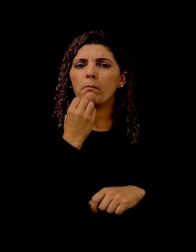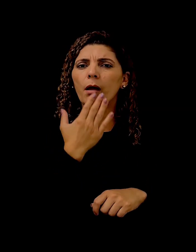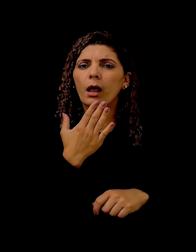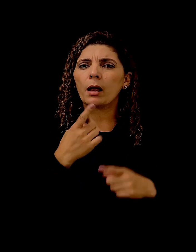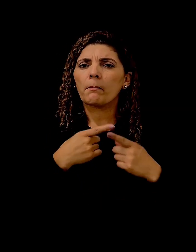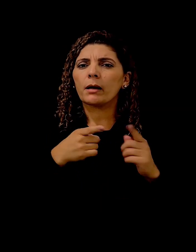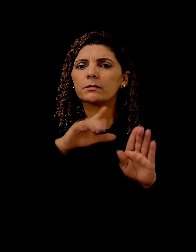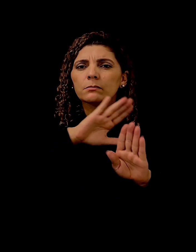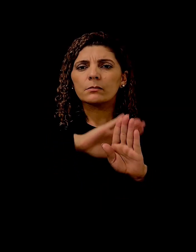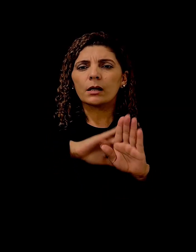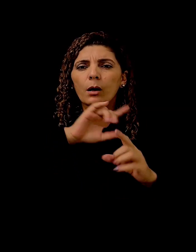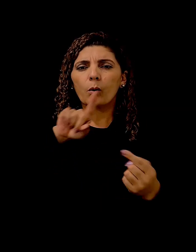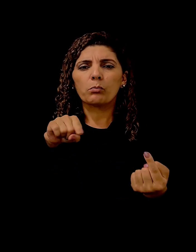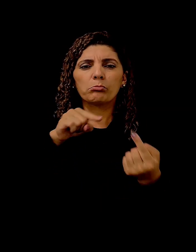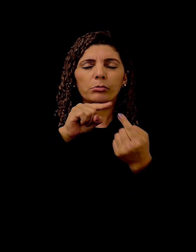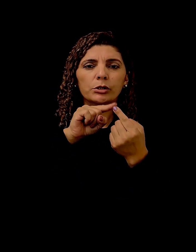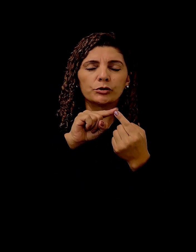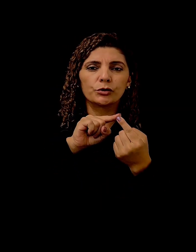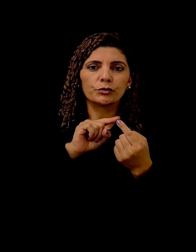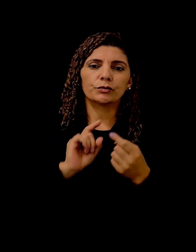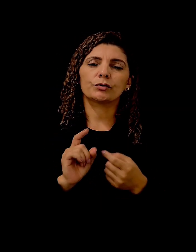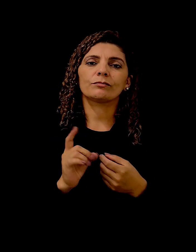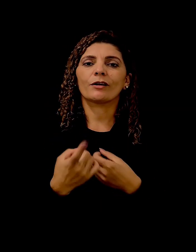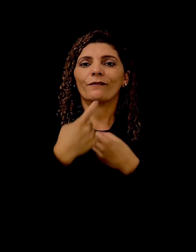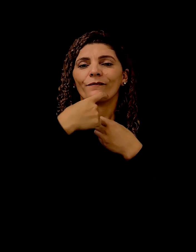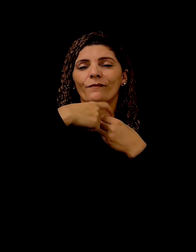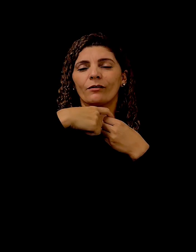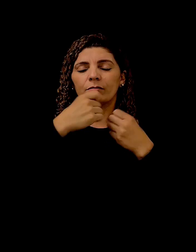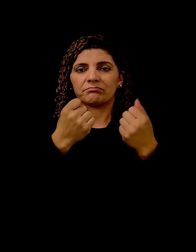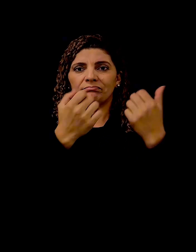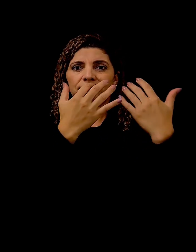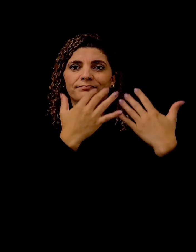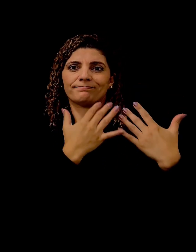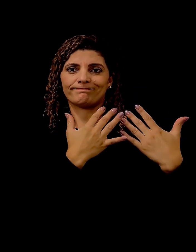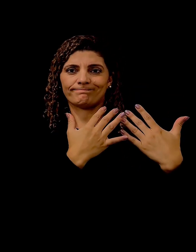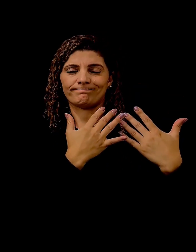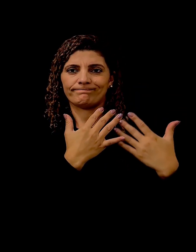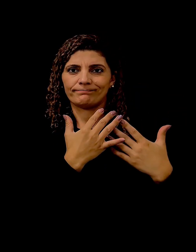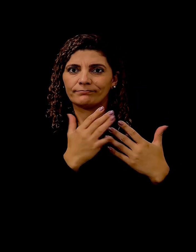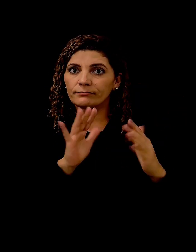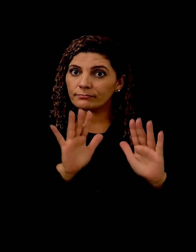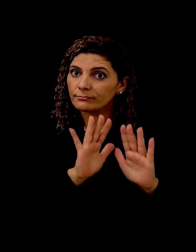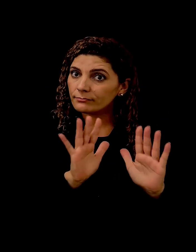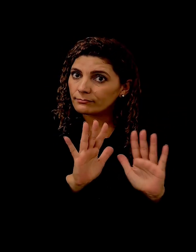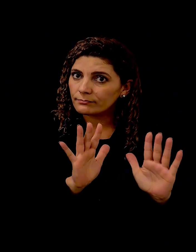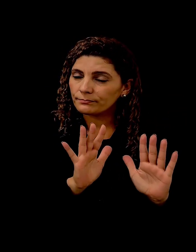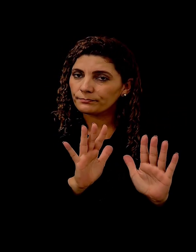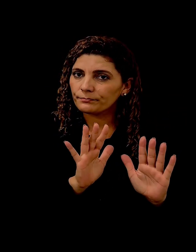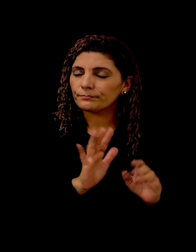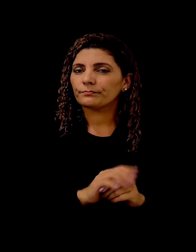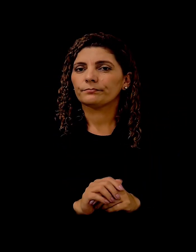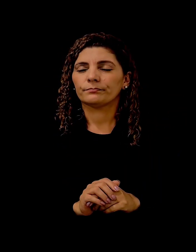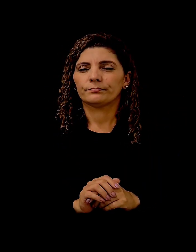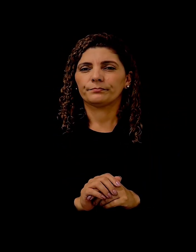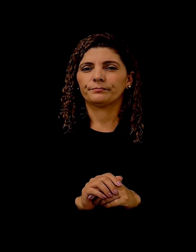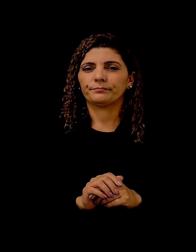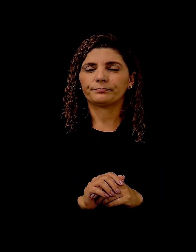visando o seu próprio benefício. Não. Quem vive sujeito